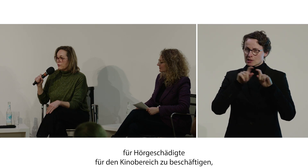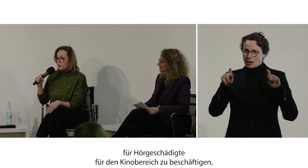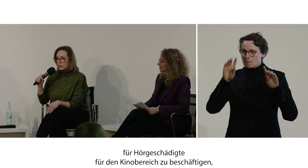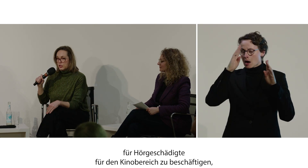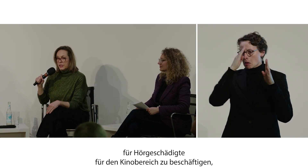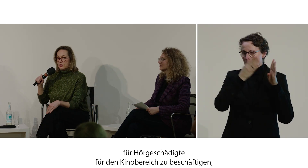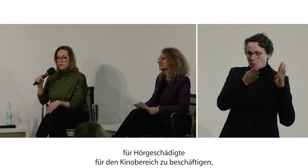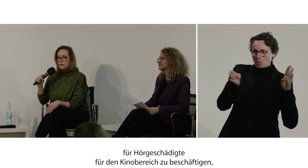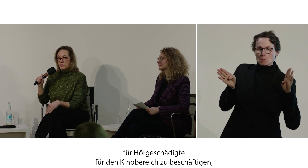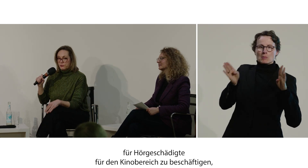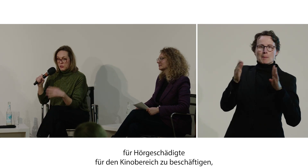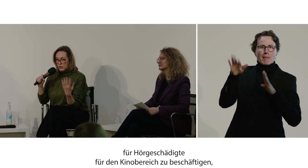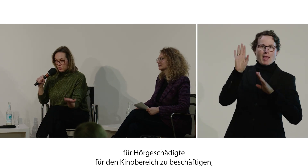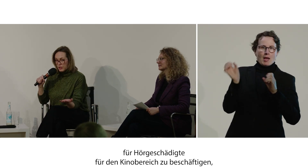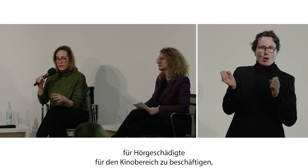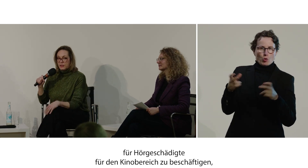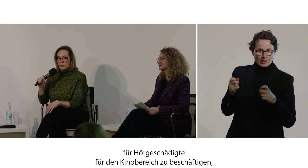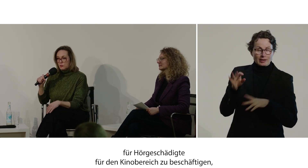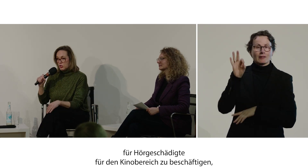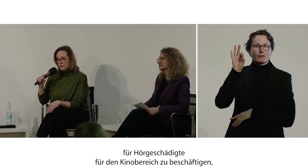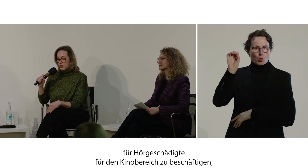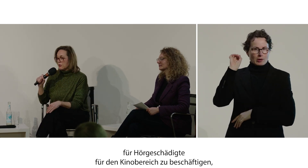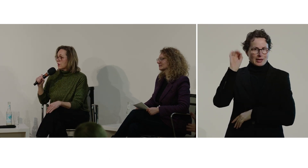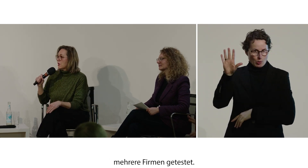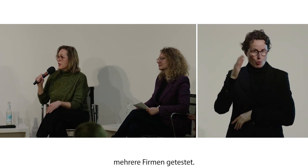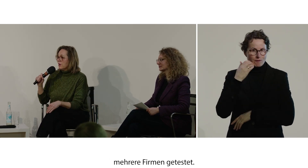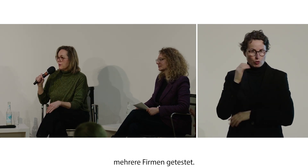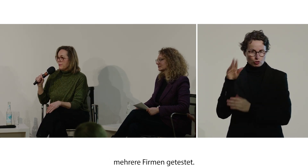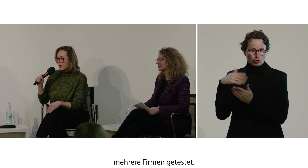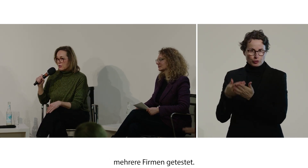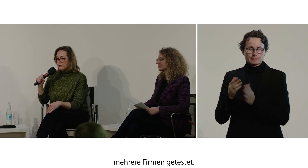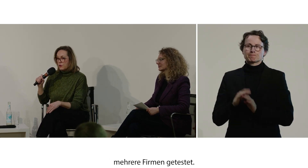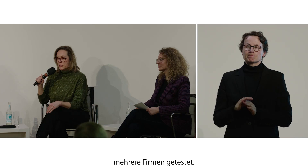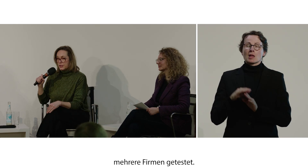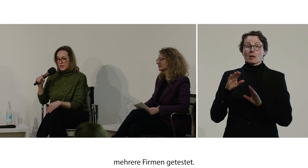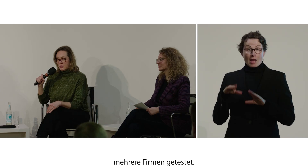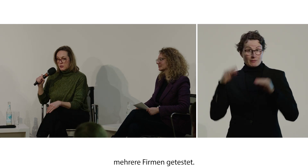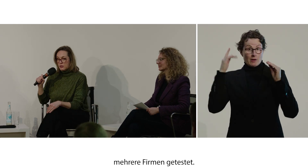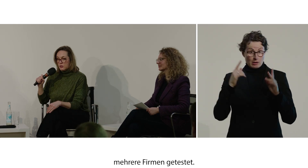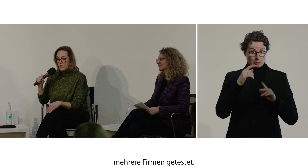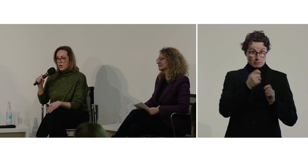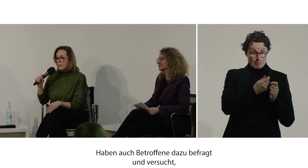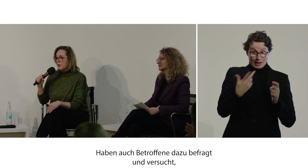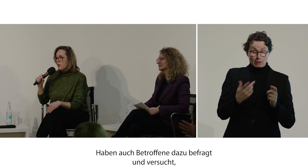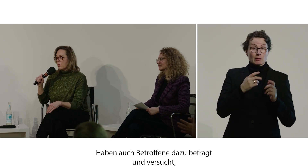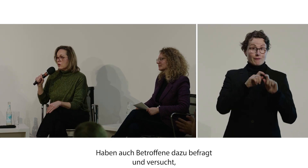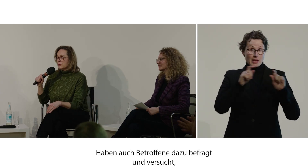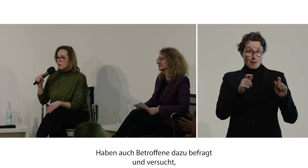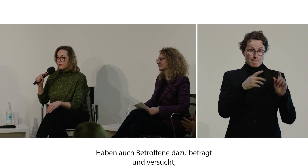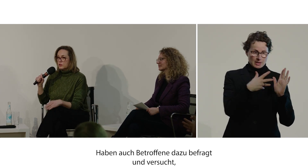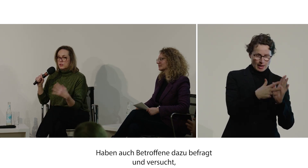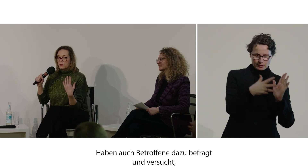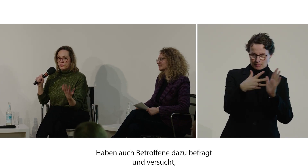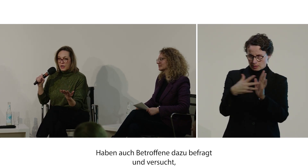für Hörgeschädigte, für den Kinobereich zu beschäftigen, mehrere Firmen getestet, haben auch